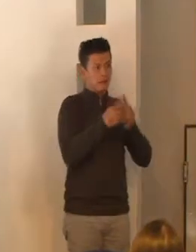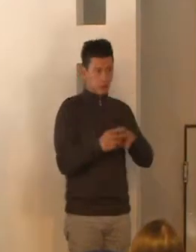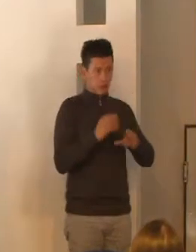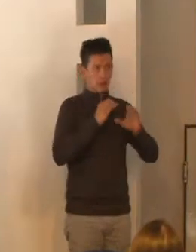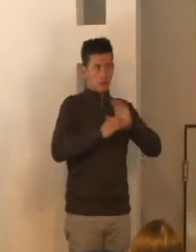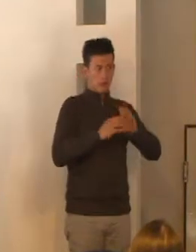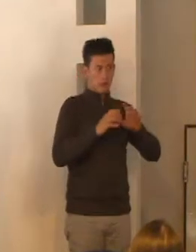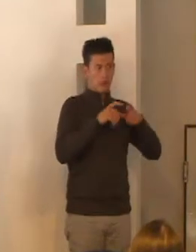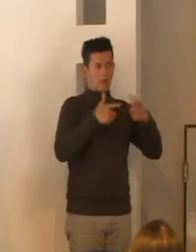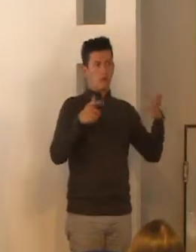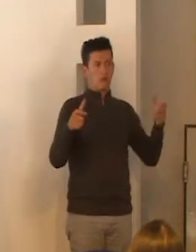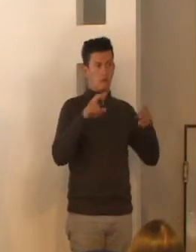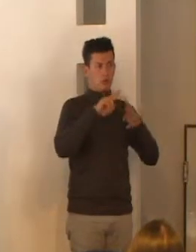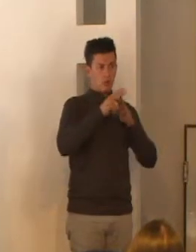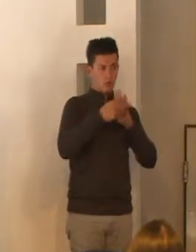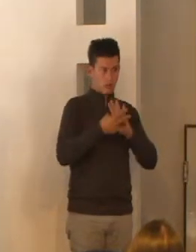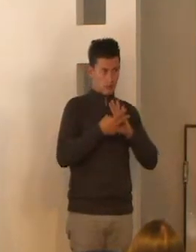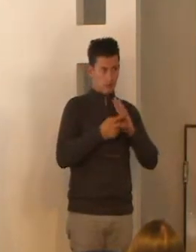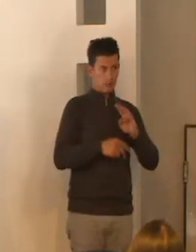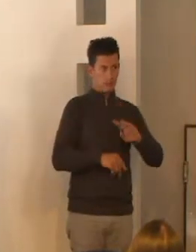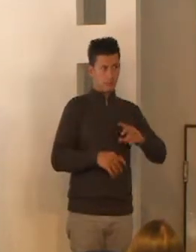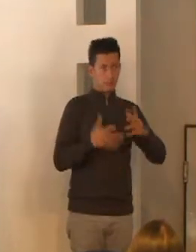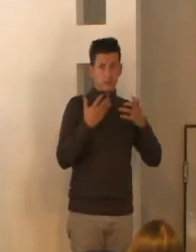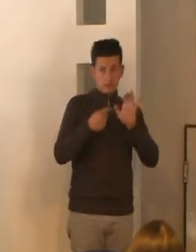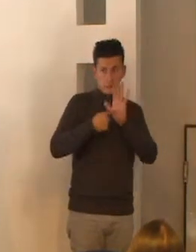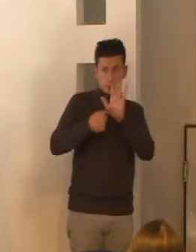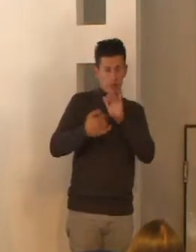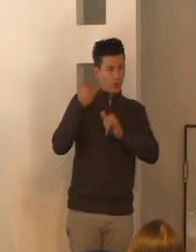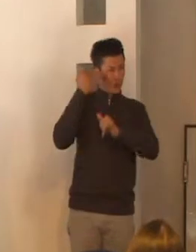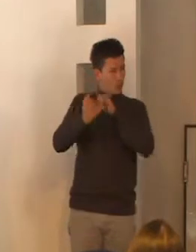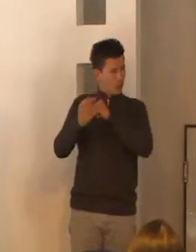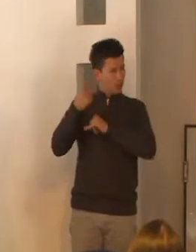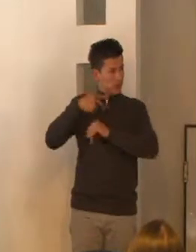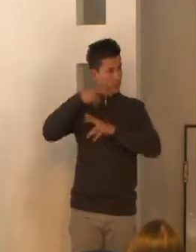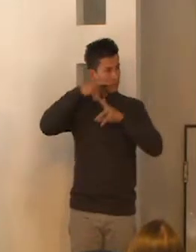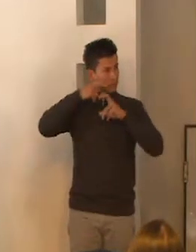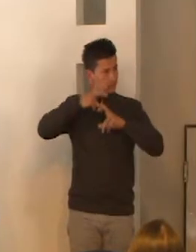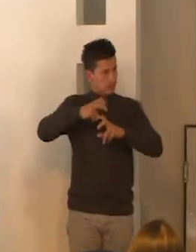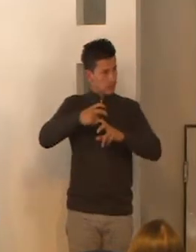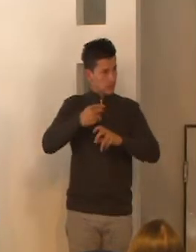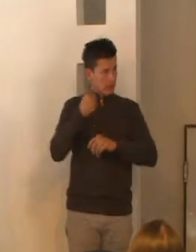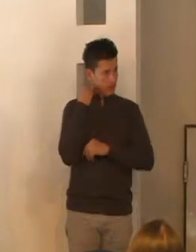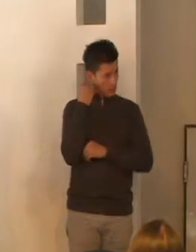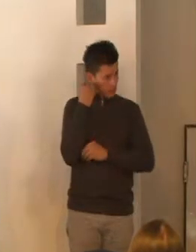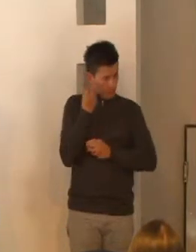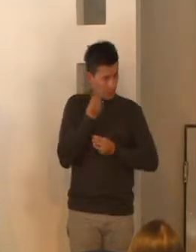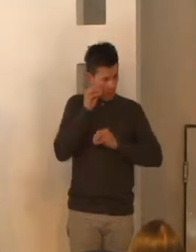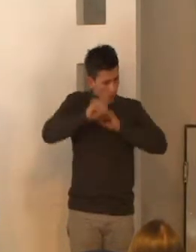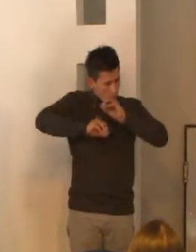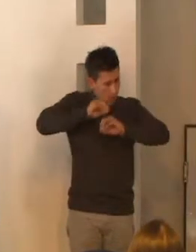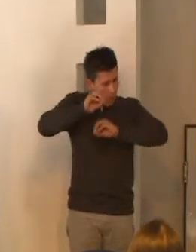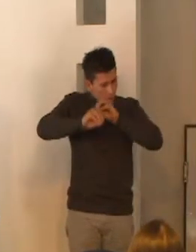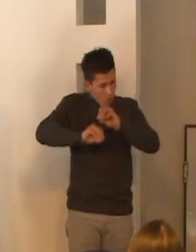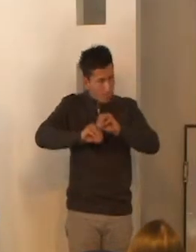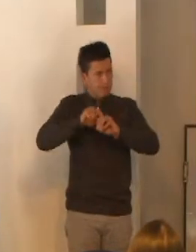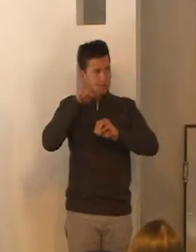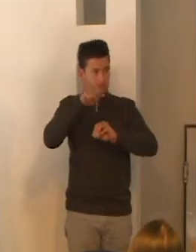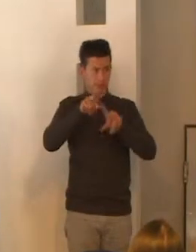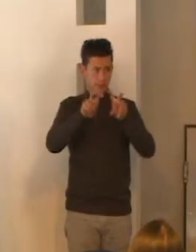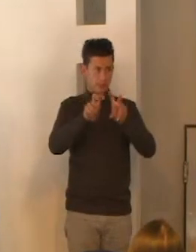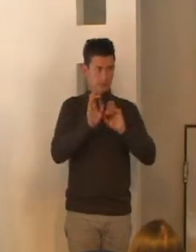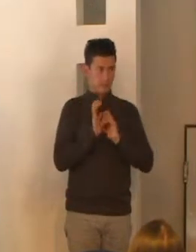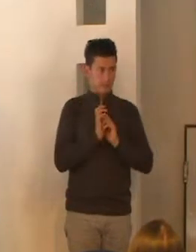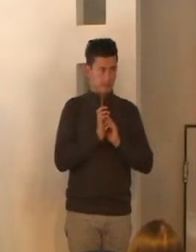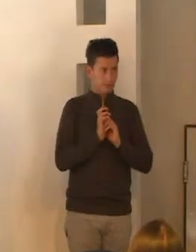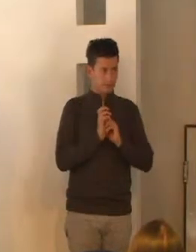alternativa. Les queremos presentar en la última investigación que realizamos alrededor de este tema,